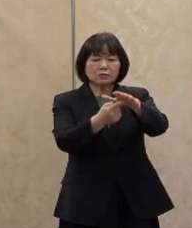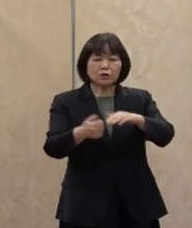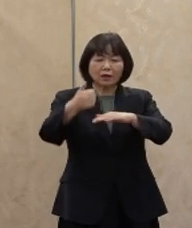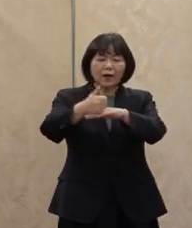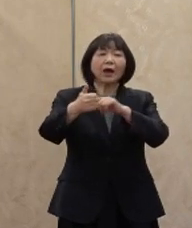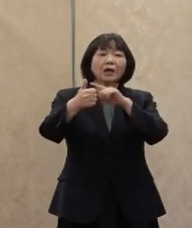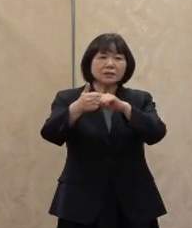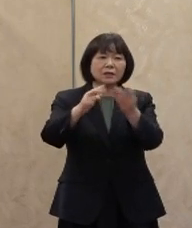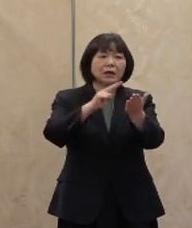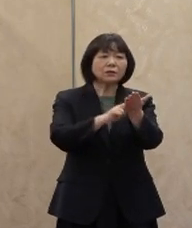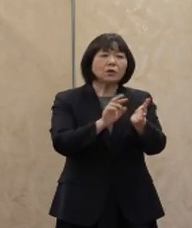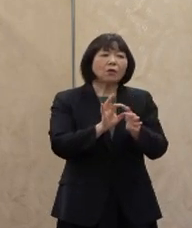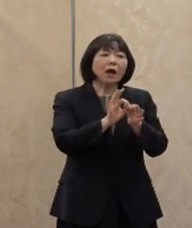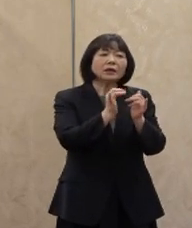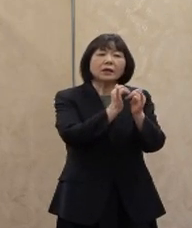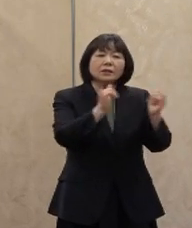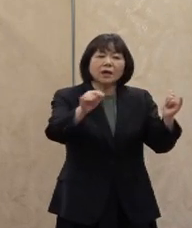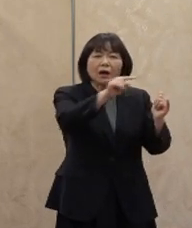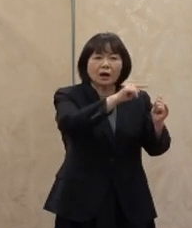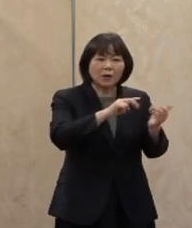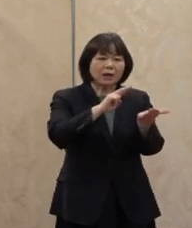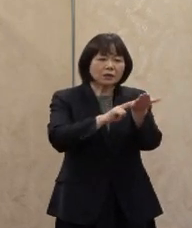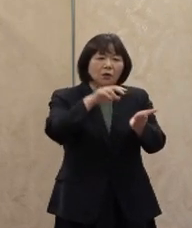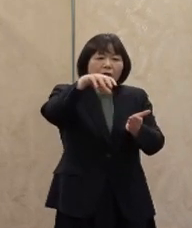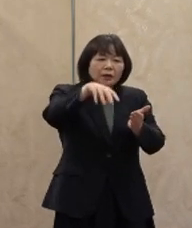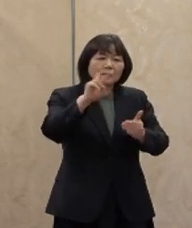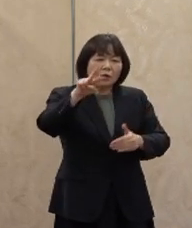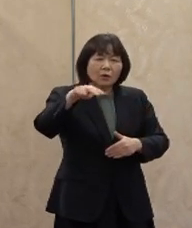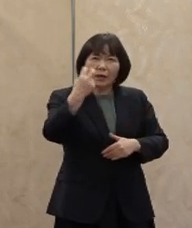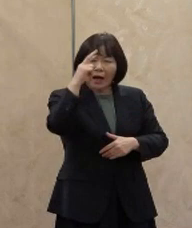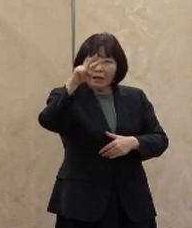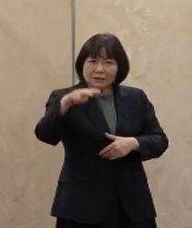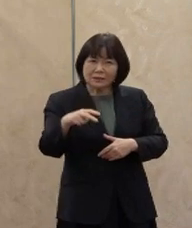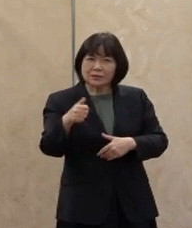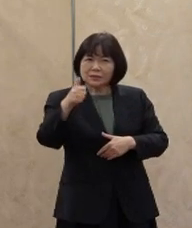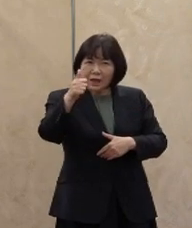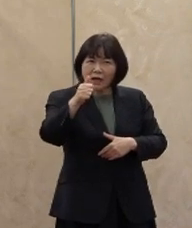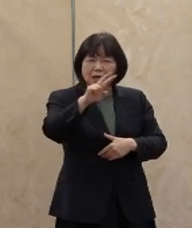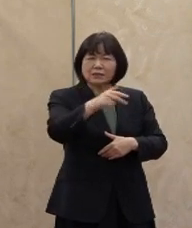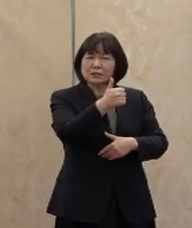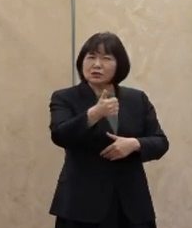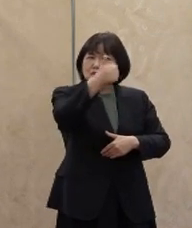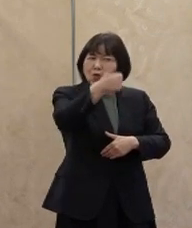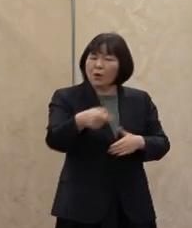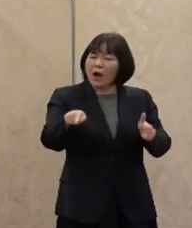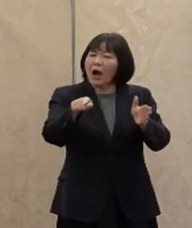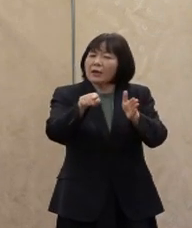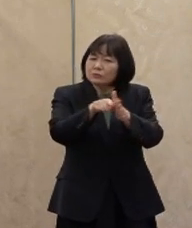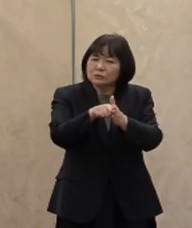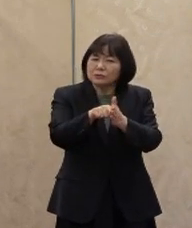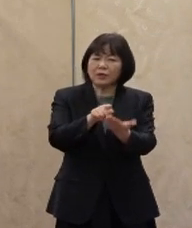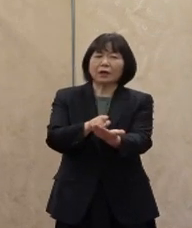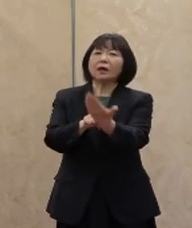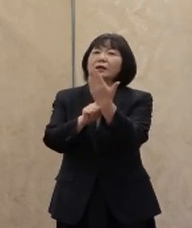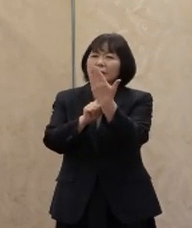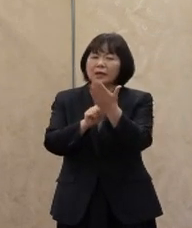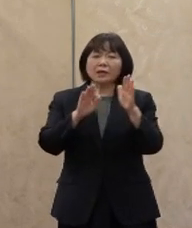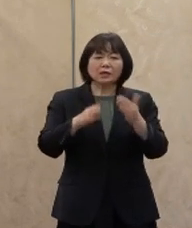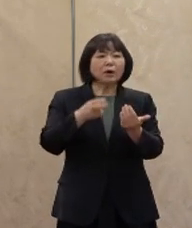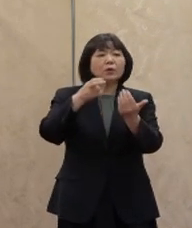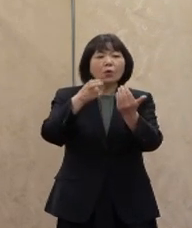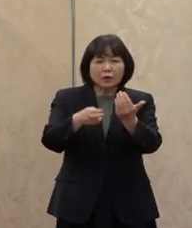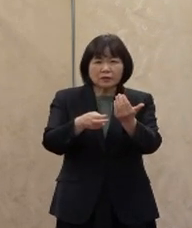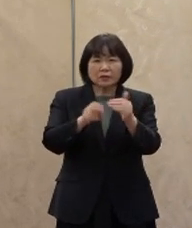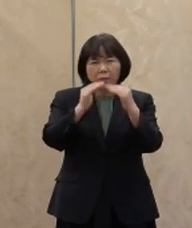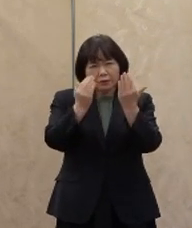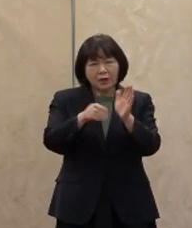ある医療関係者というのは医療機関の管理者だったり院長理事長も入る との考えを示されて、で現行法でもまあ一定の